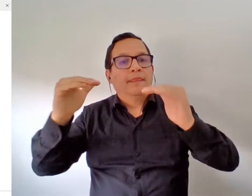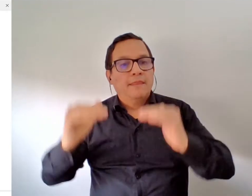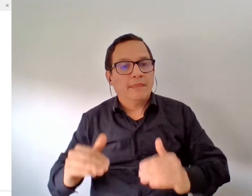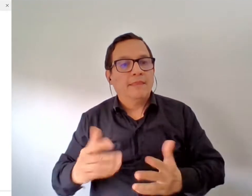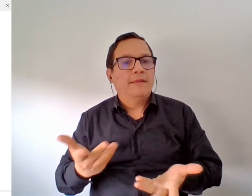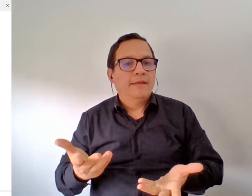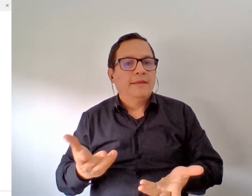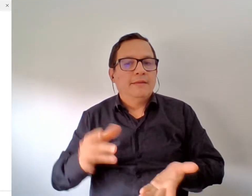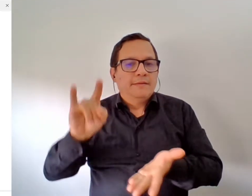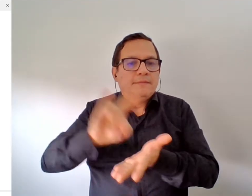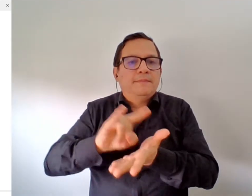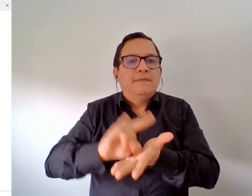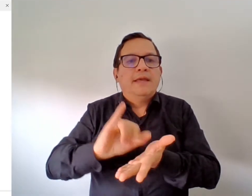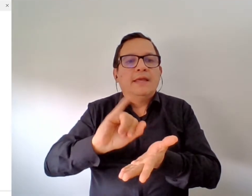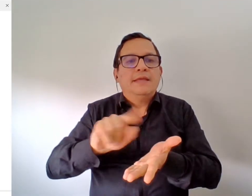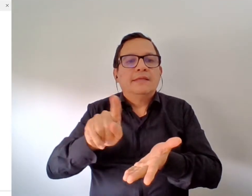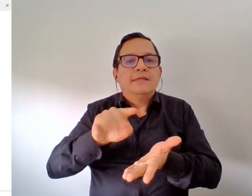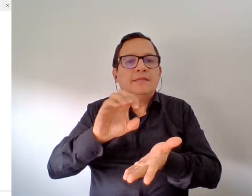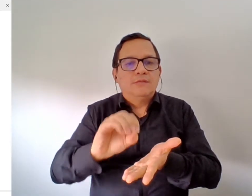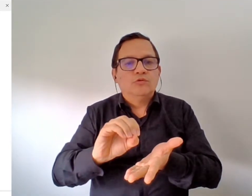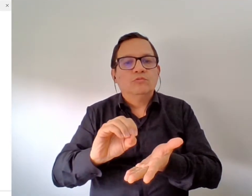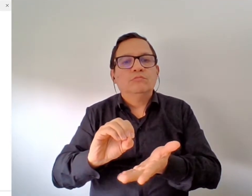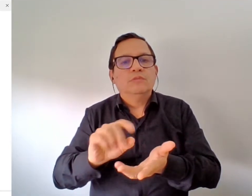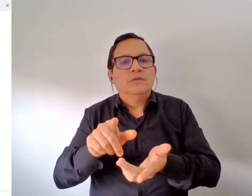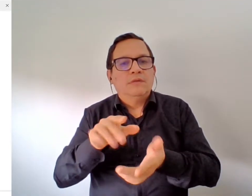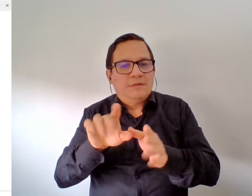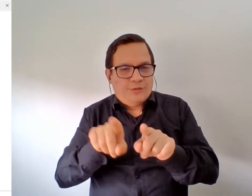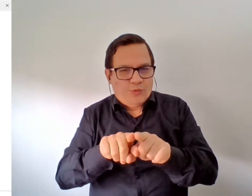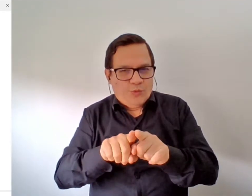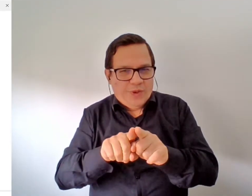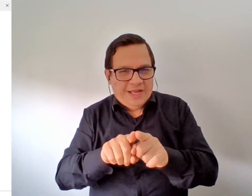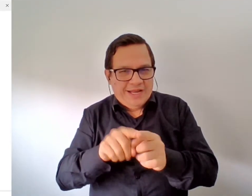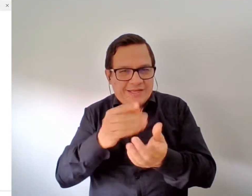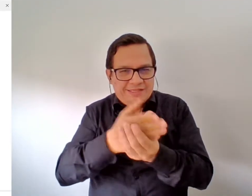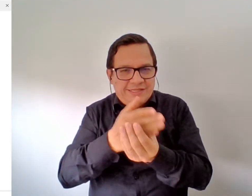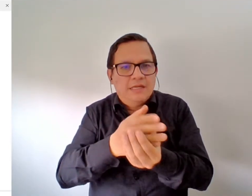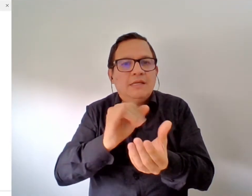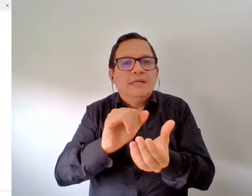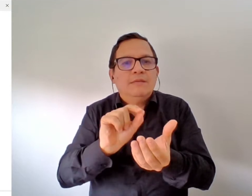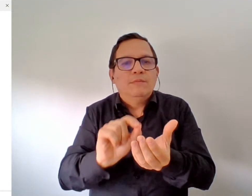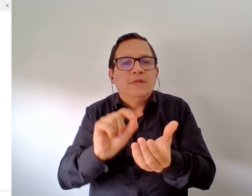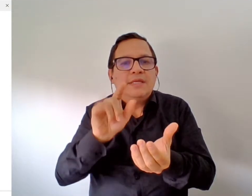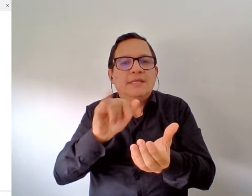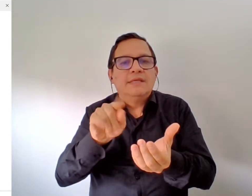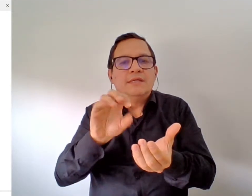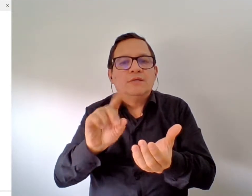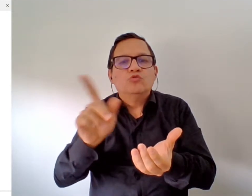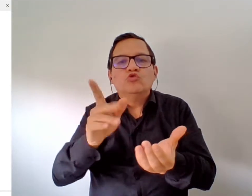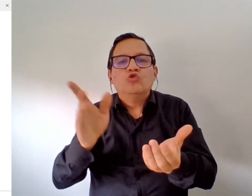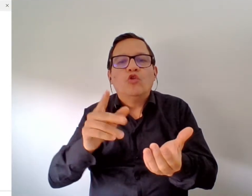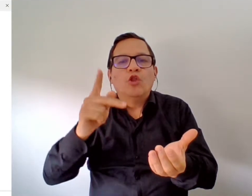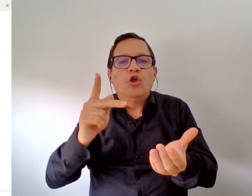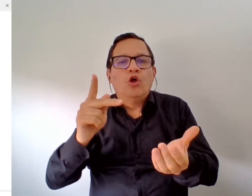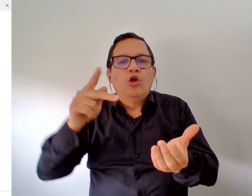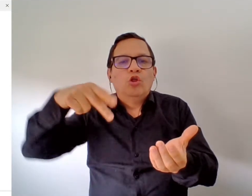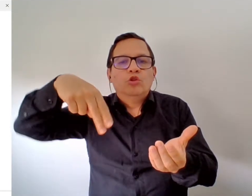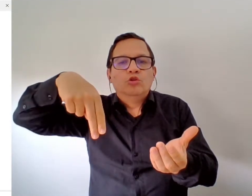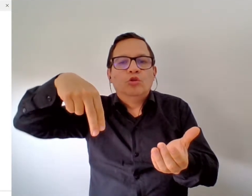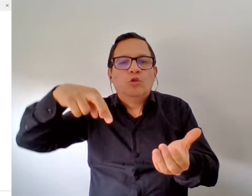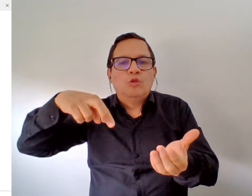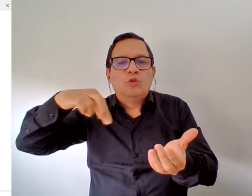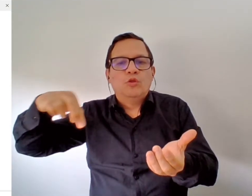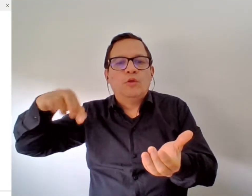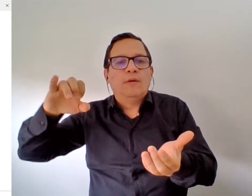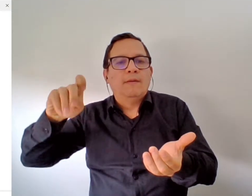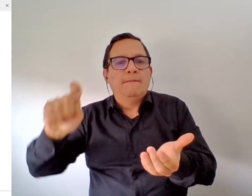Descargue la ISO, archivo con extensión ISO, de la distribución Knoppix del sitio